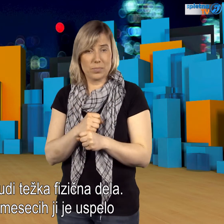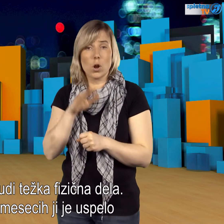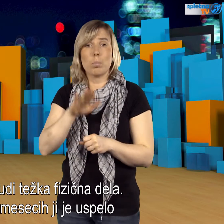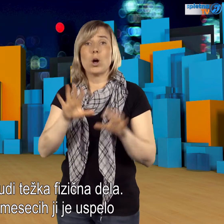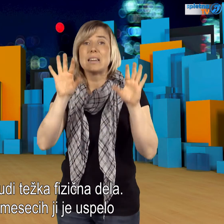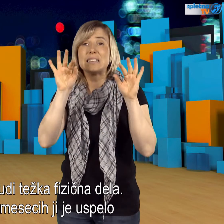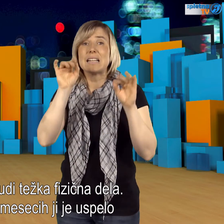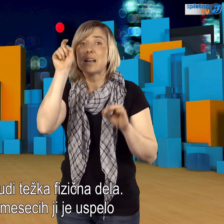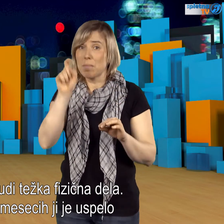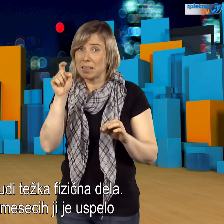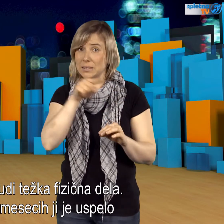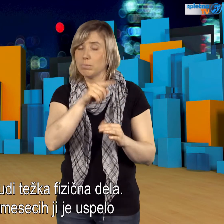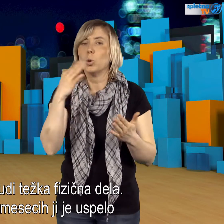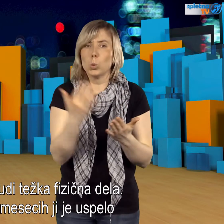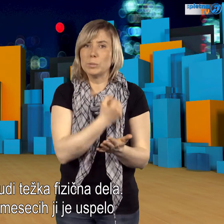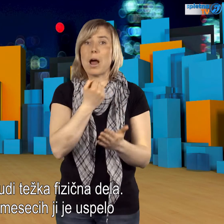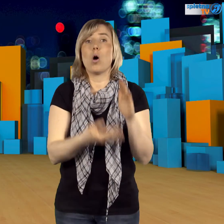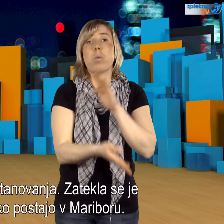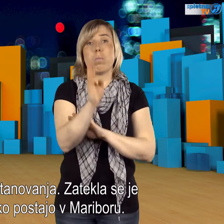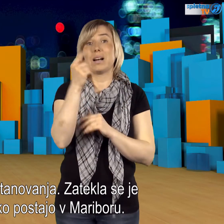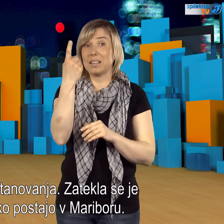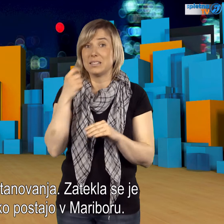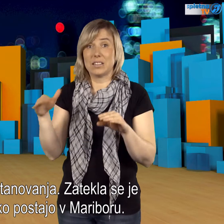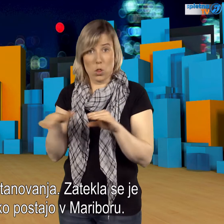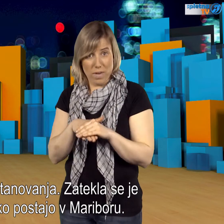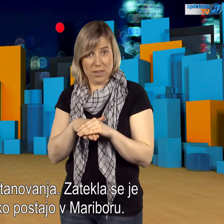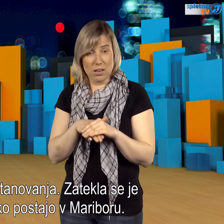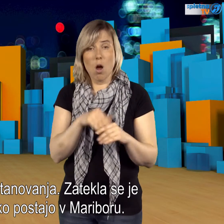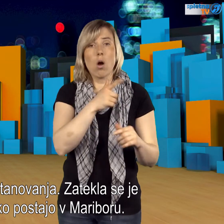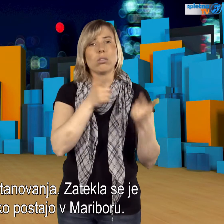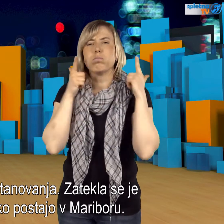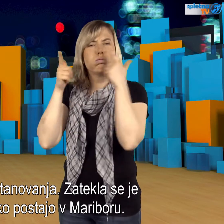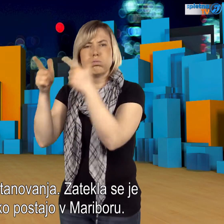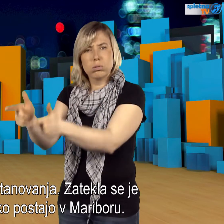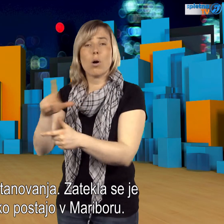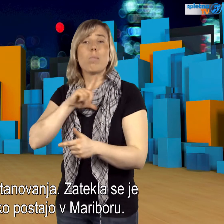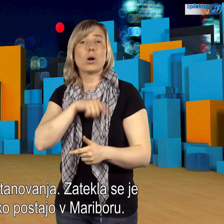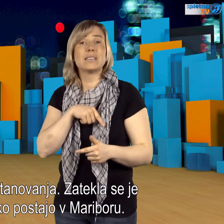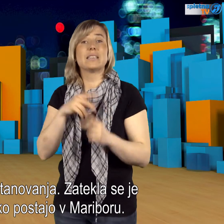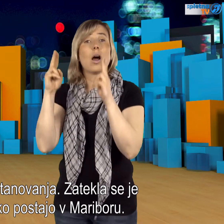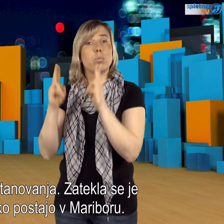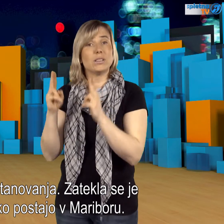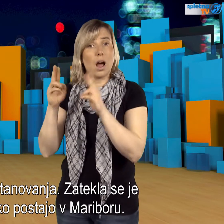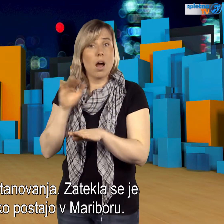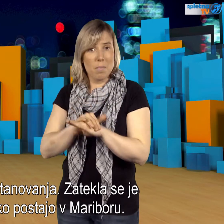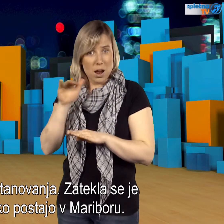Po 10 mesecih ji je uspelo pobegniti iz stanovanja. Zatekla se je na policijsko postajo v